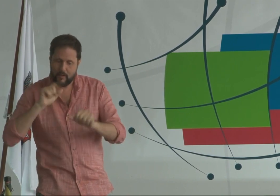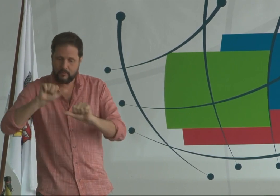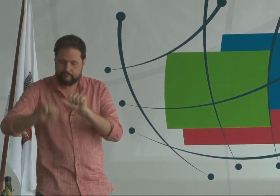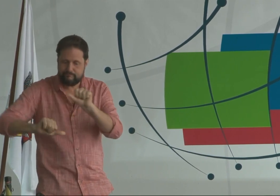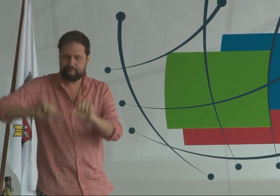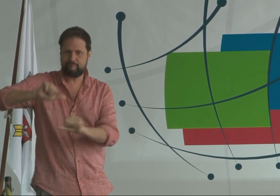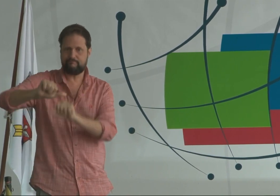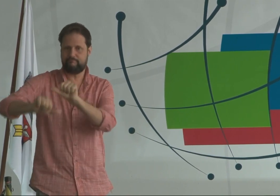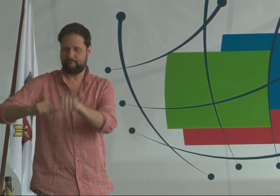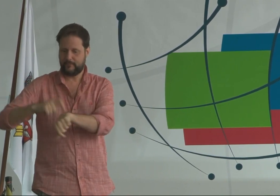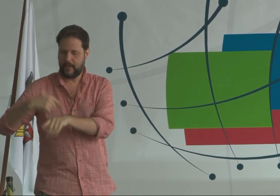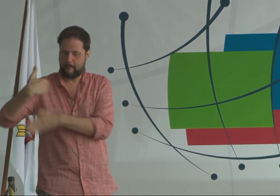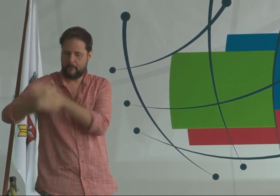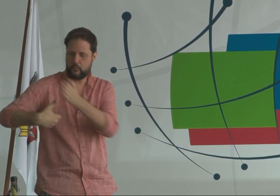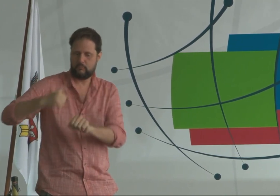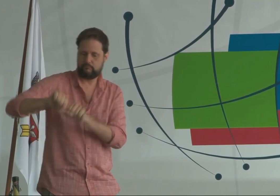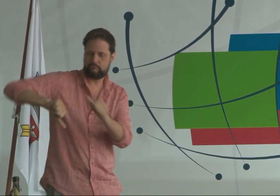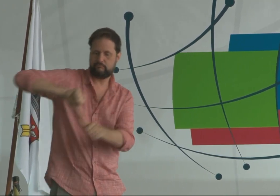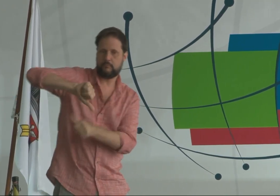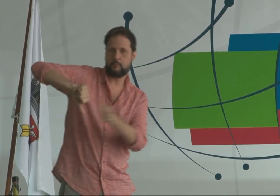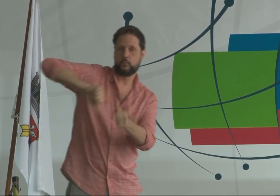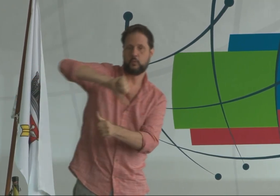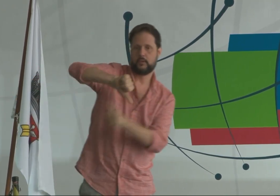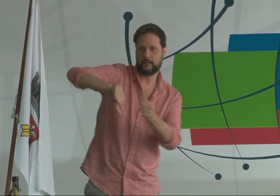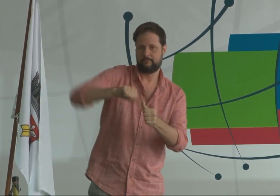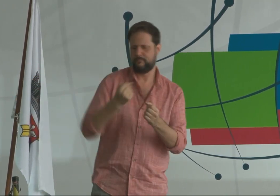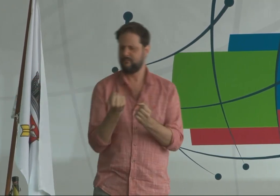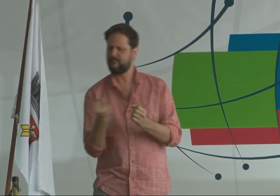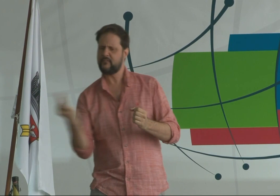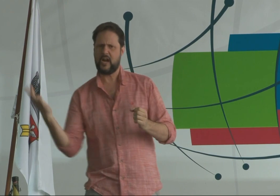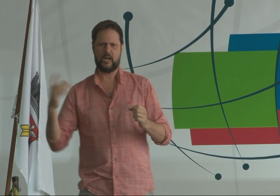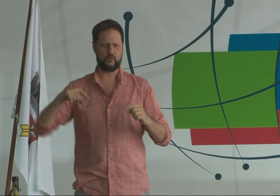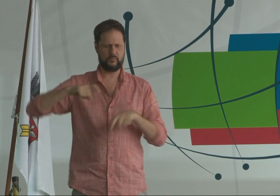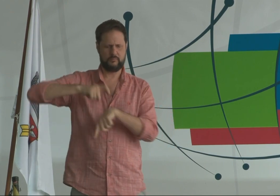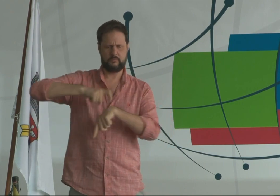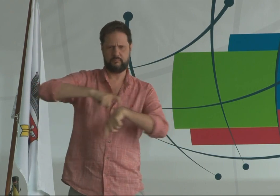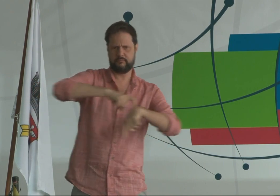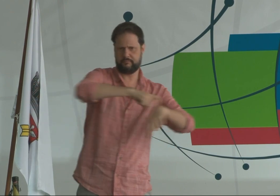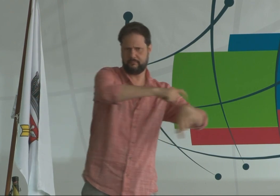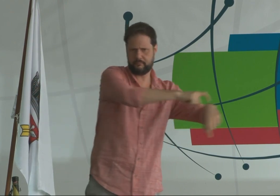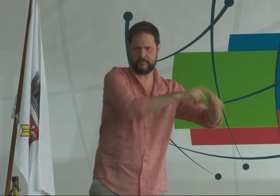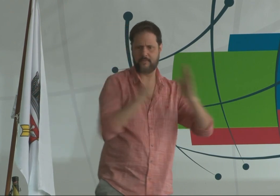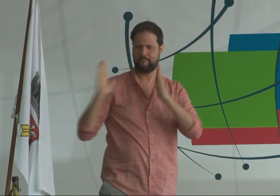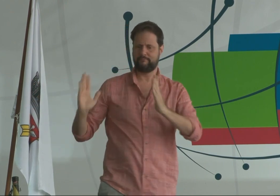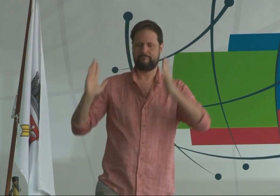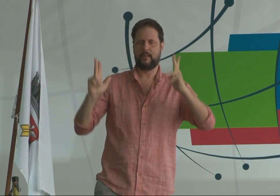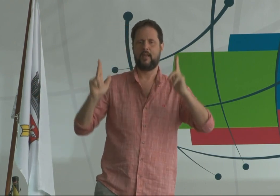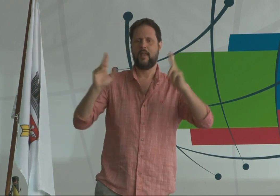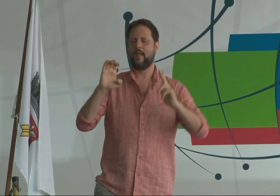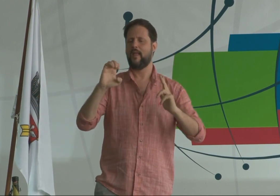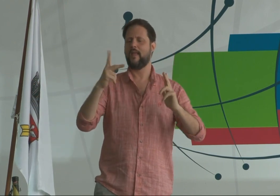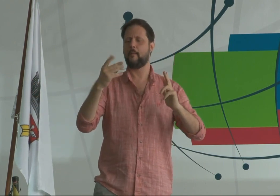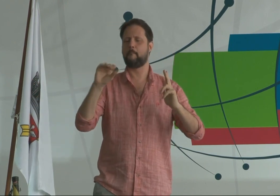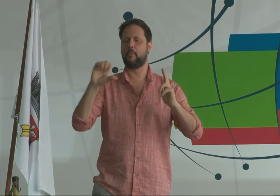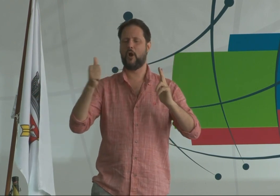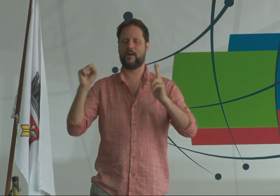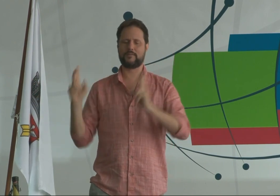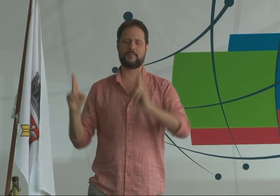Então, essa discussão tem o seu sério de transformações, modificações ao longo dessas discussões, em momentos distintos da história.